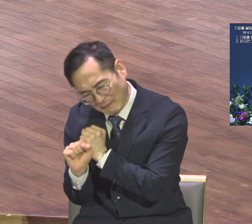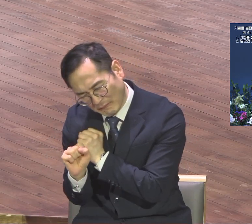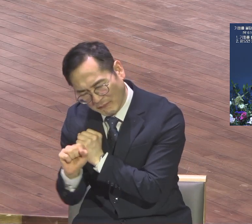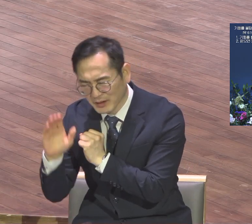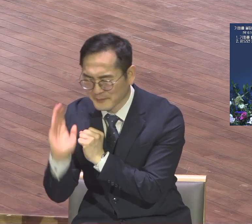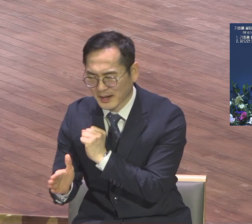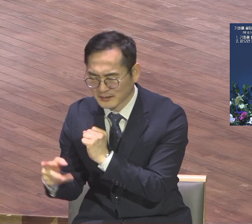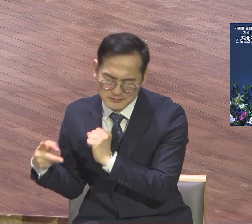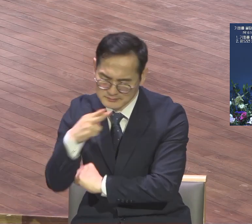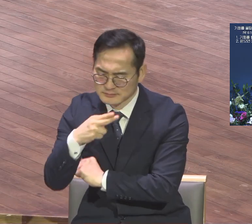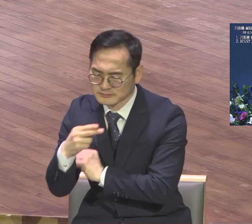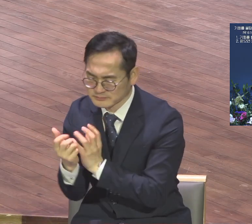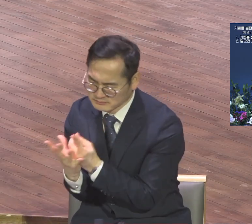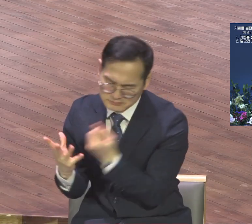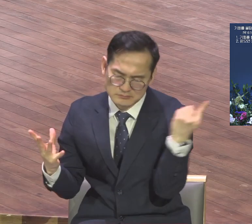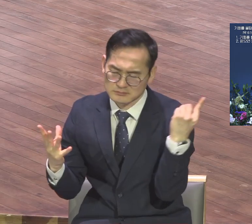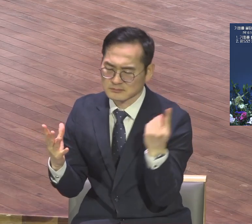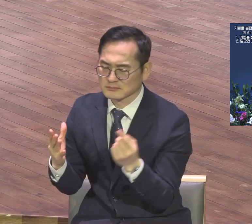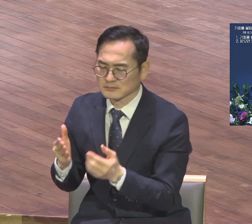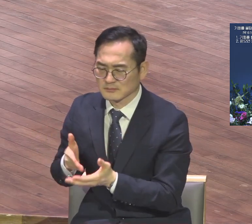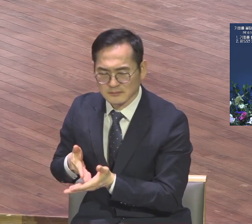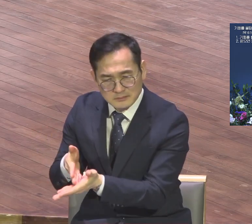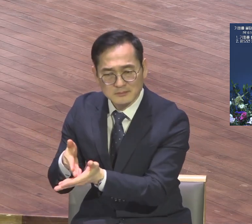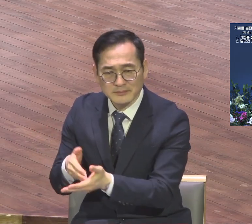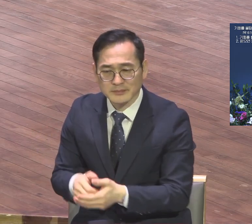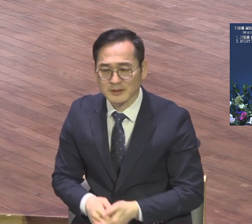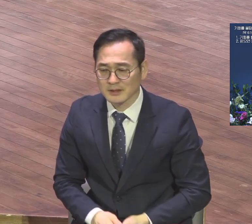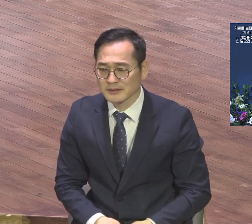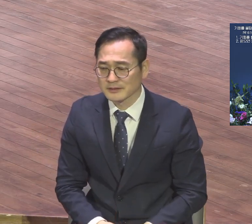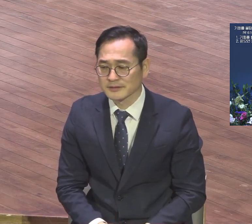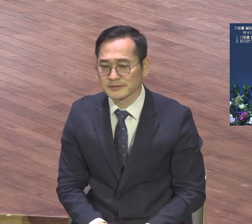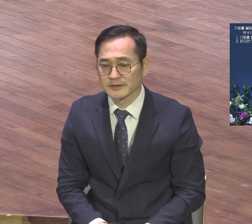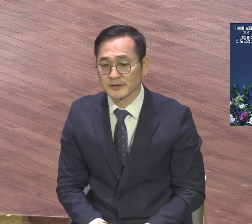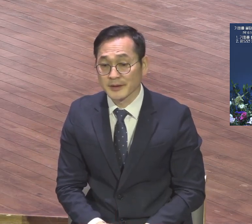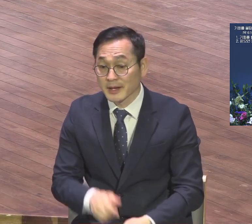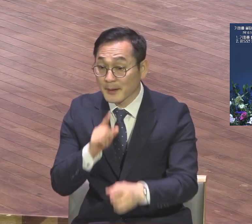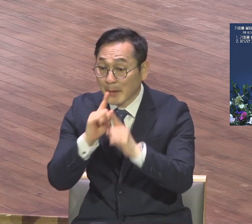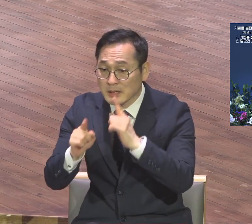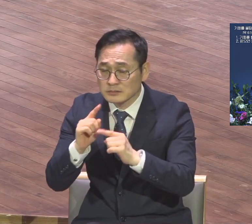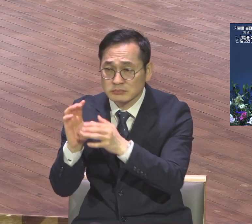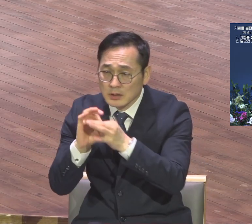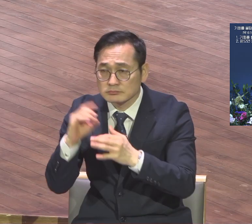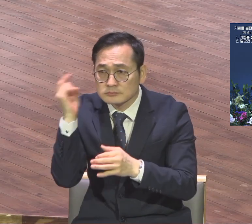어두운 삶에서 완전히 빠져나오라. 기회를 놓치지 마라. 이 메시지 듣고.